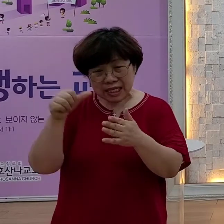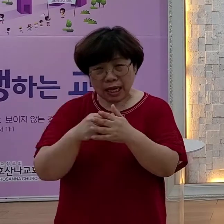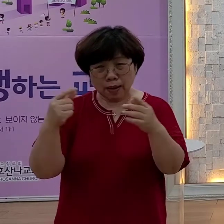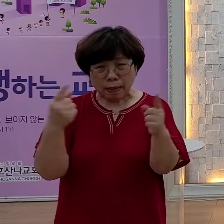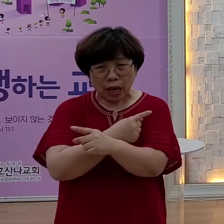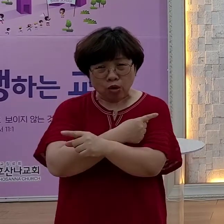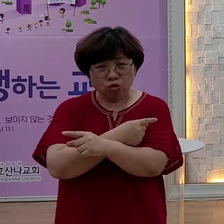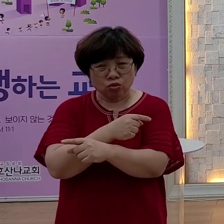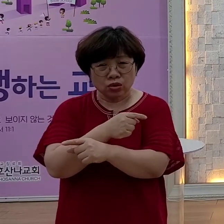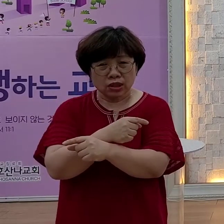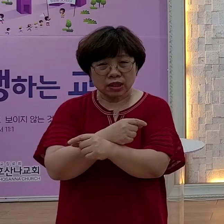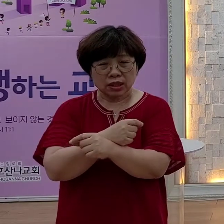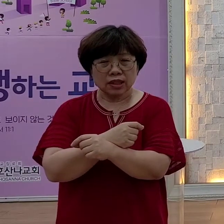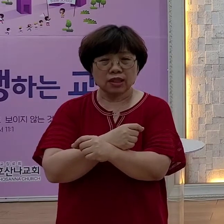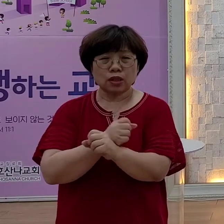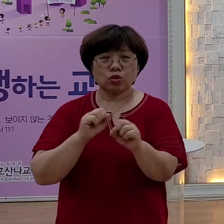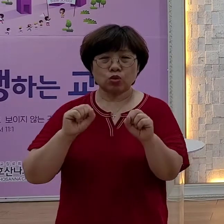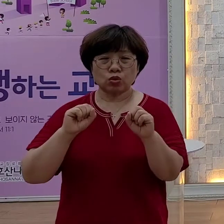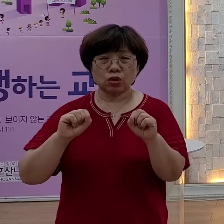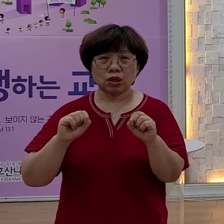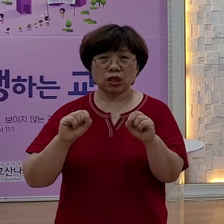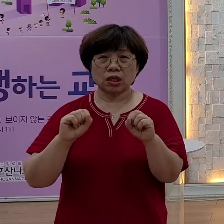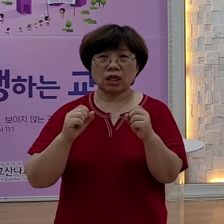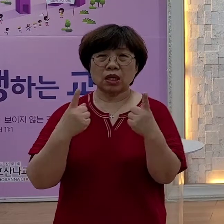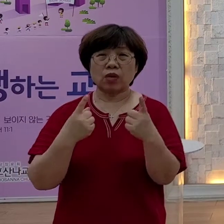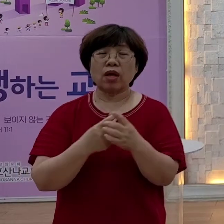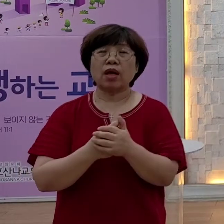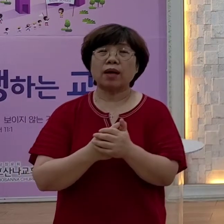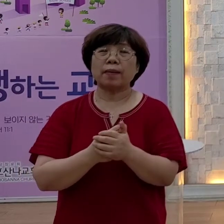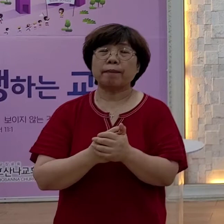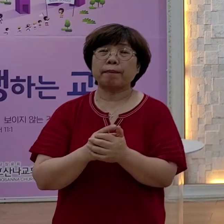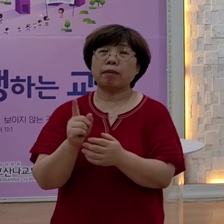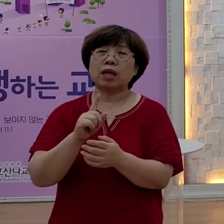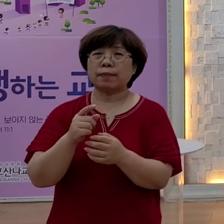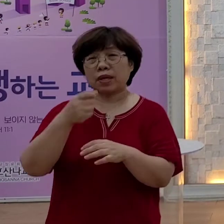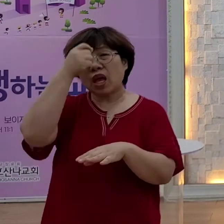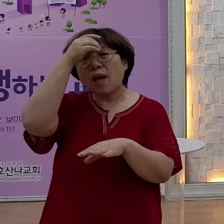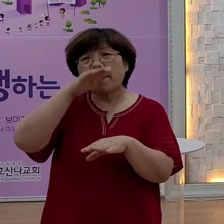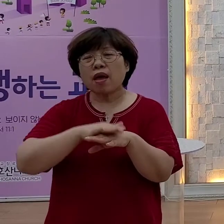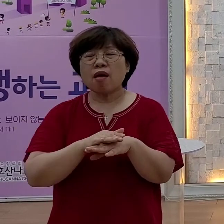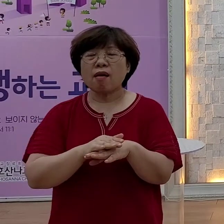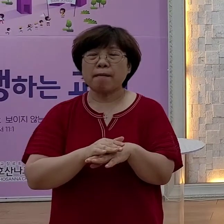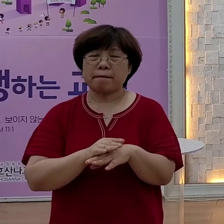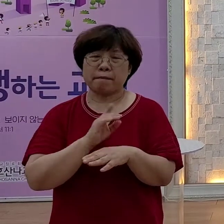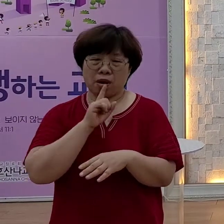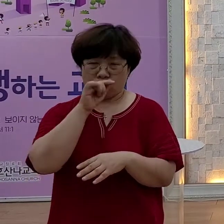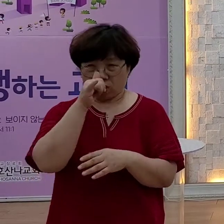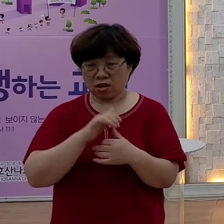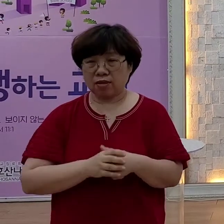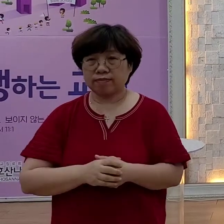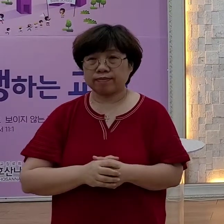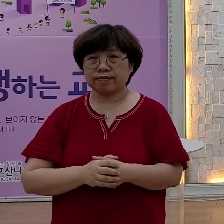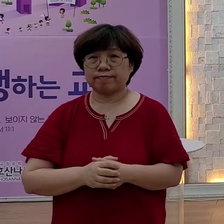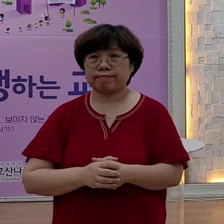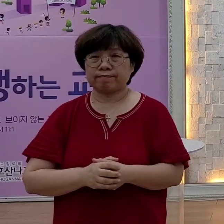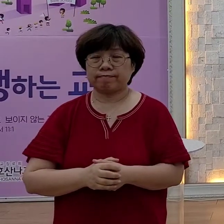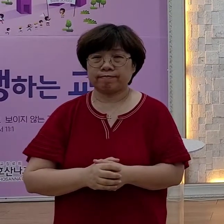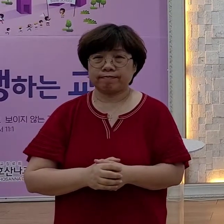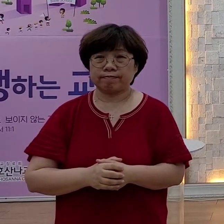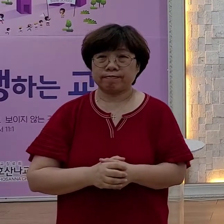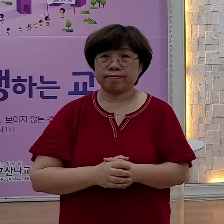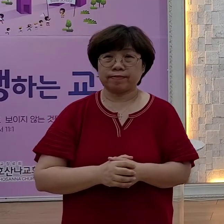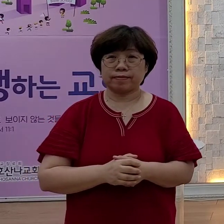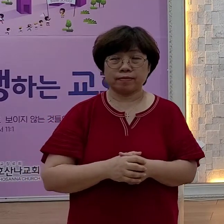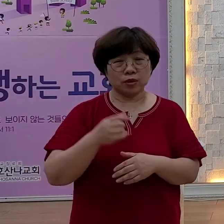그가 고백하고 있는 이 구절 속에서 자, 그럼 어떻게 예배를 드려야 하는지에 대해서 이